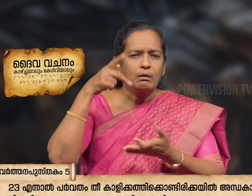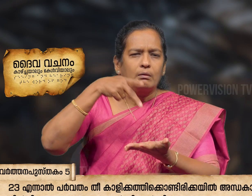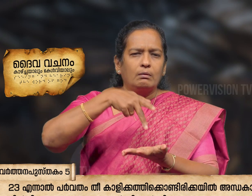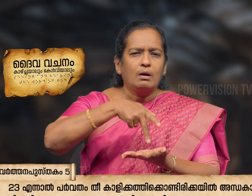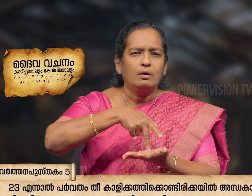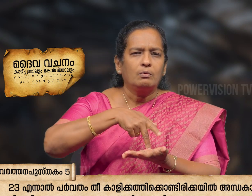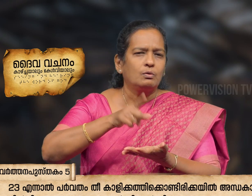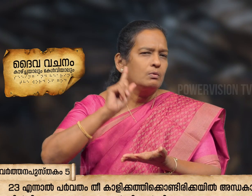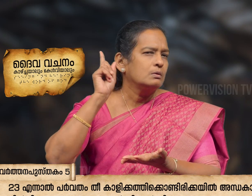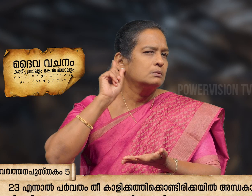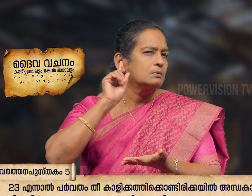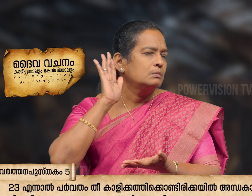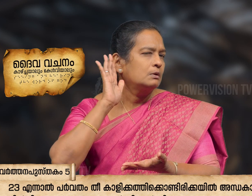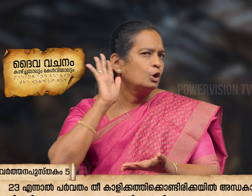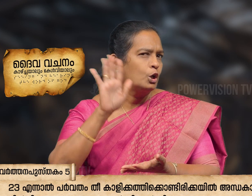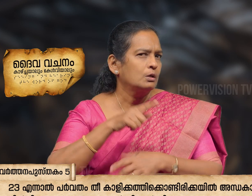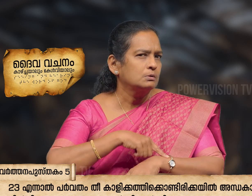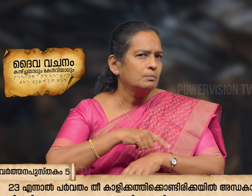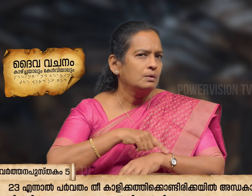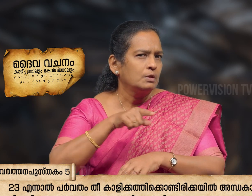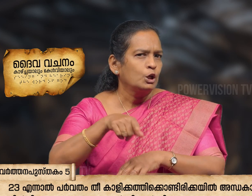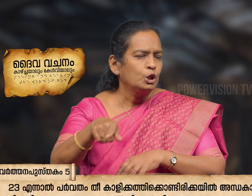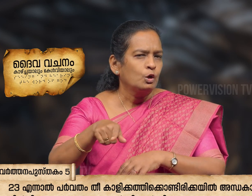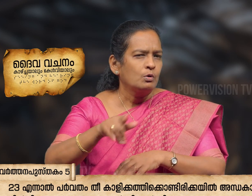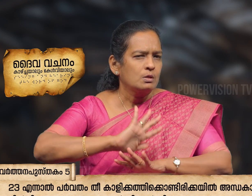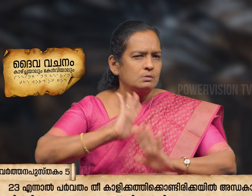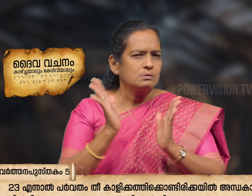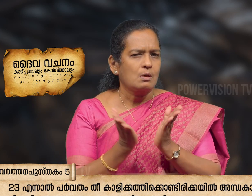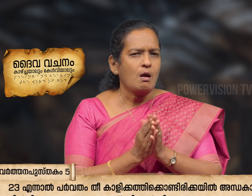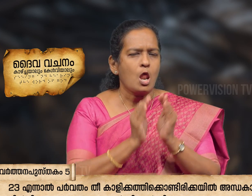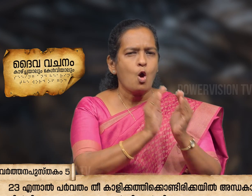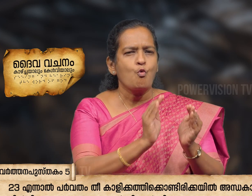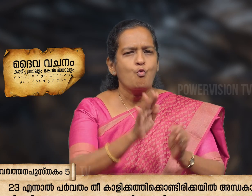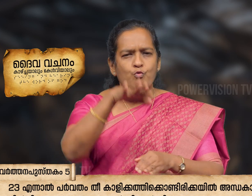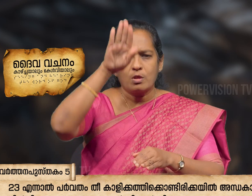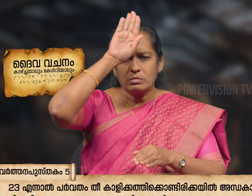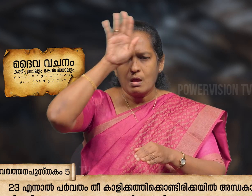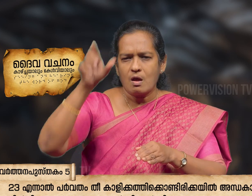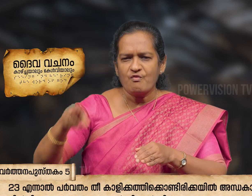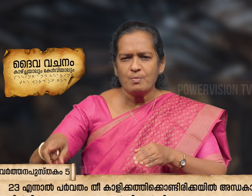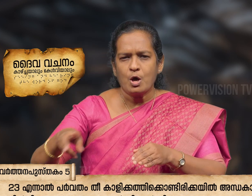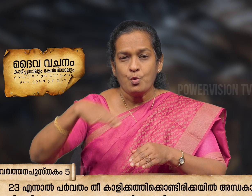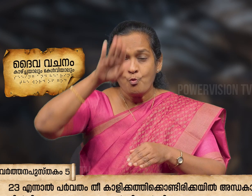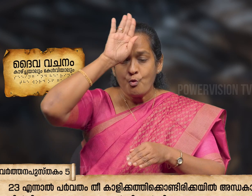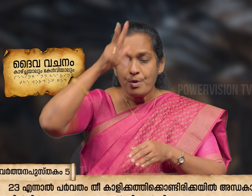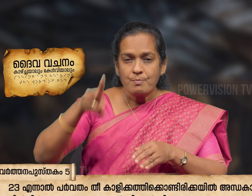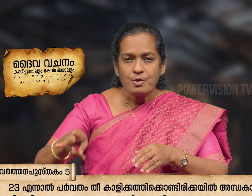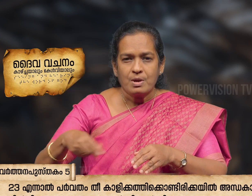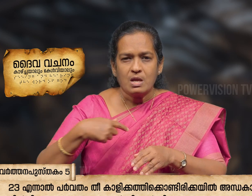നടുവിൽ നിന്നുള്ള ശബ്ദം കേട്ടപ്പോൾ നിങ്ങൾ നിങ്ങളുടെ സകല ഗോത്രത്തലവന്മാരും മൂപ്പന്മാരുമായി എന്റെ